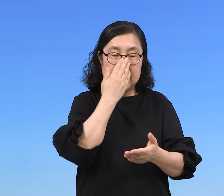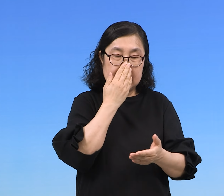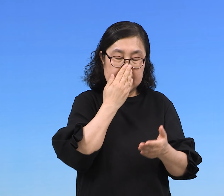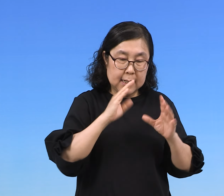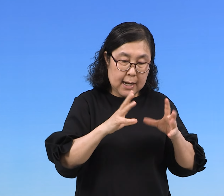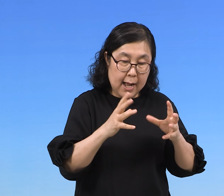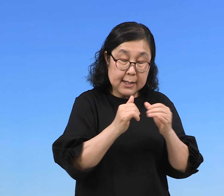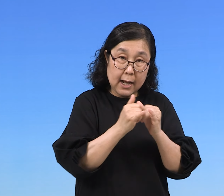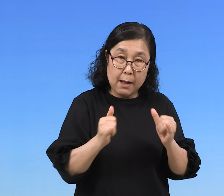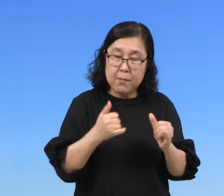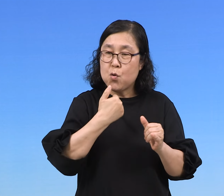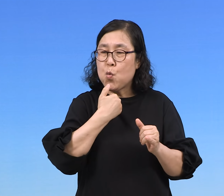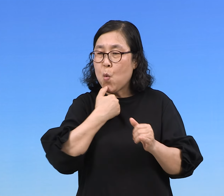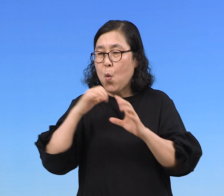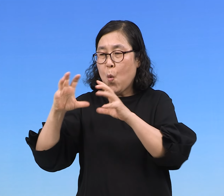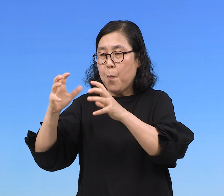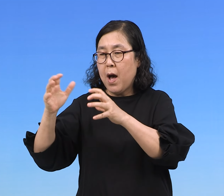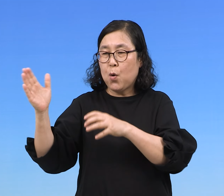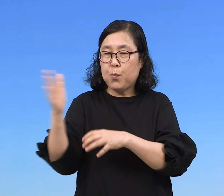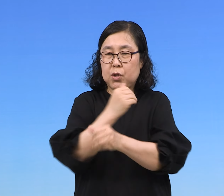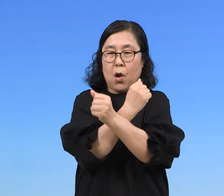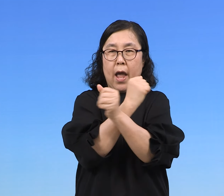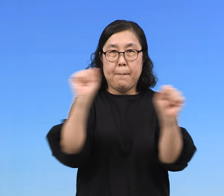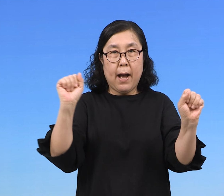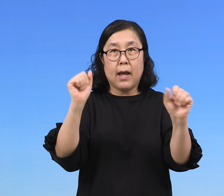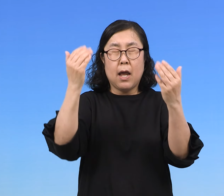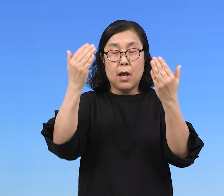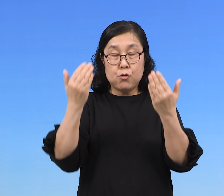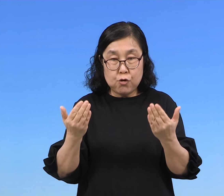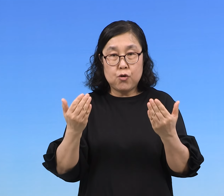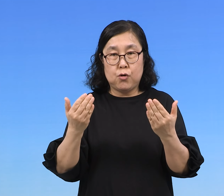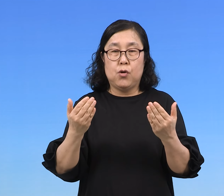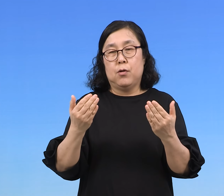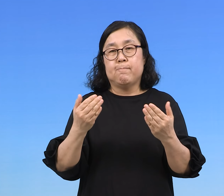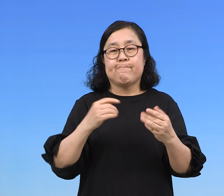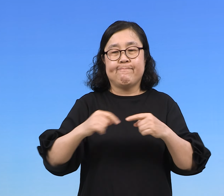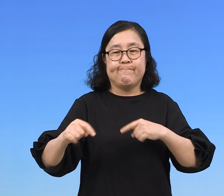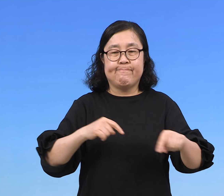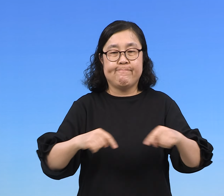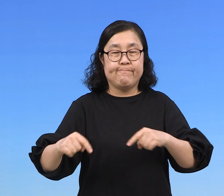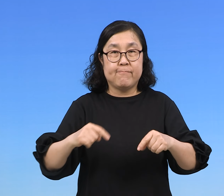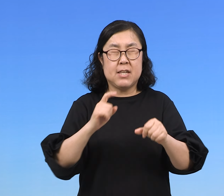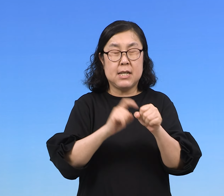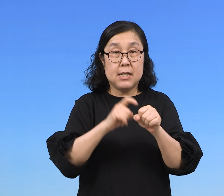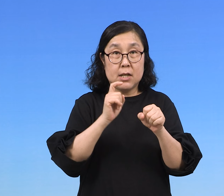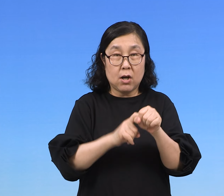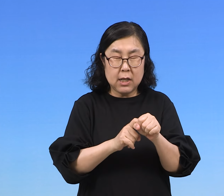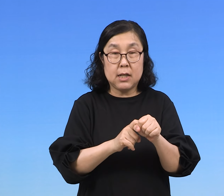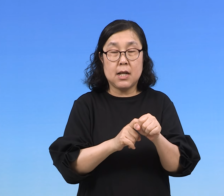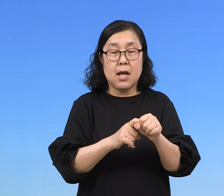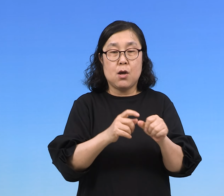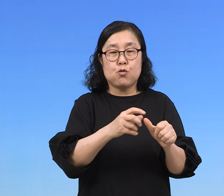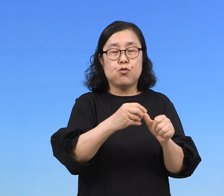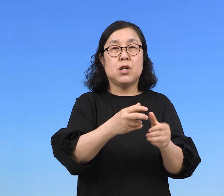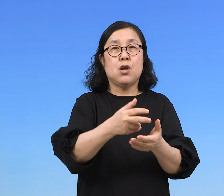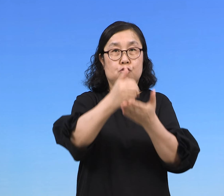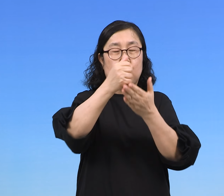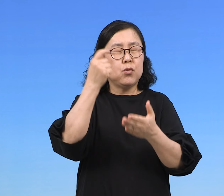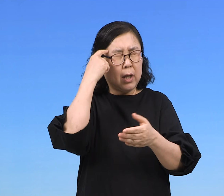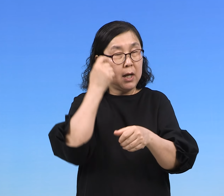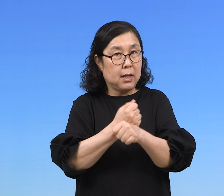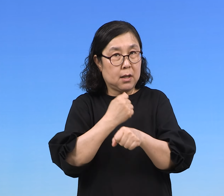로마로부터 해방시켜 주실 정치적인 메시아로 기대했다는 겁니다. 자기 민족을 해방시켜 줄, 그래서